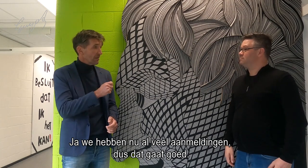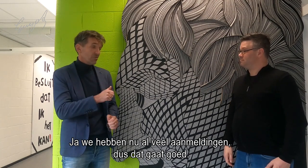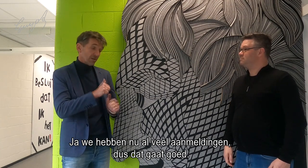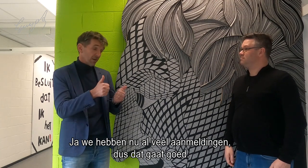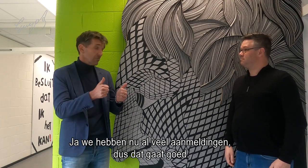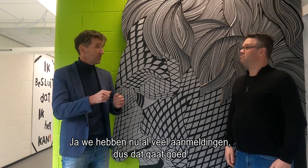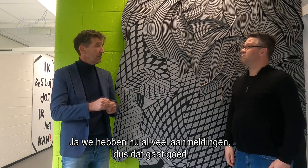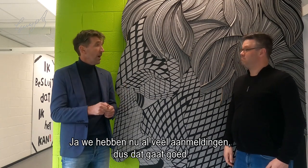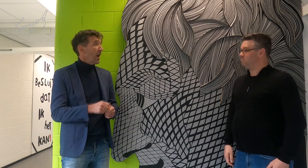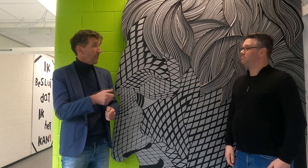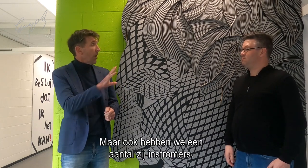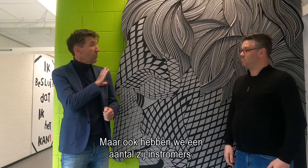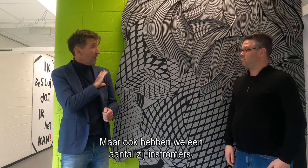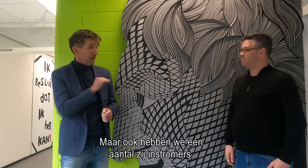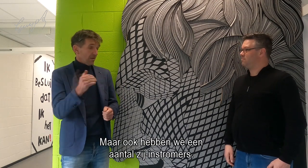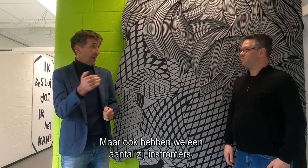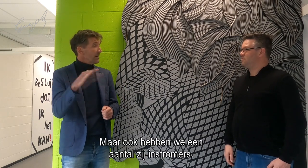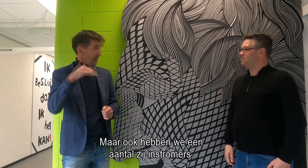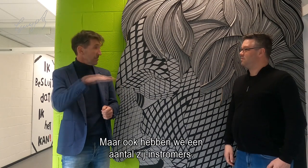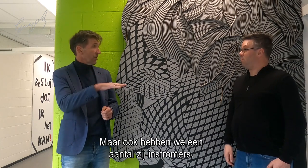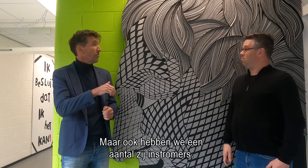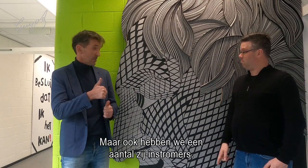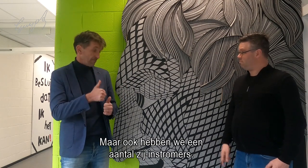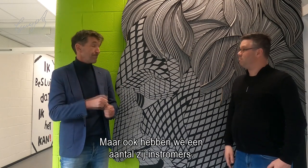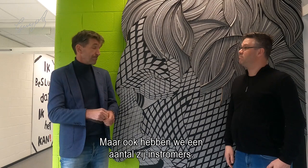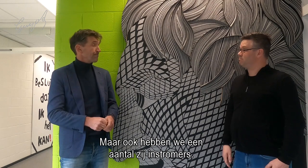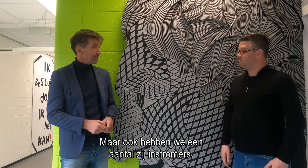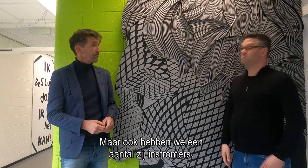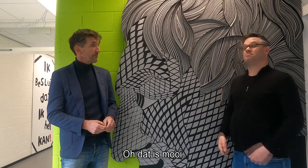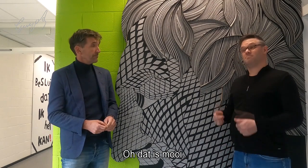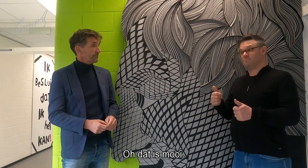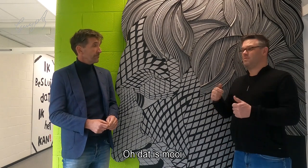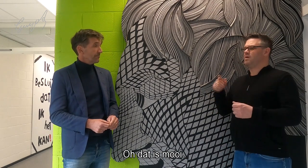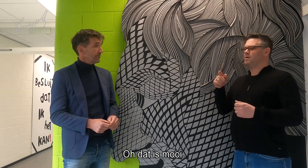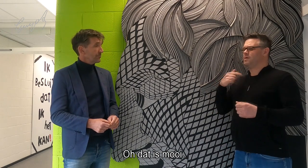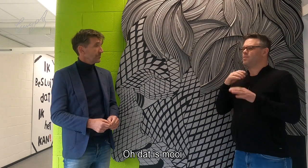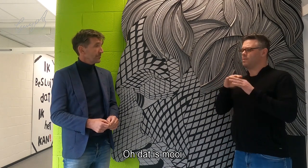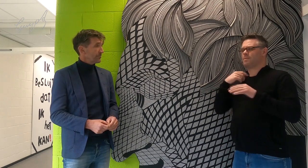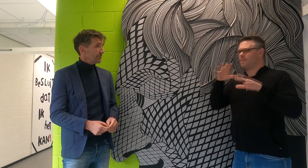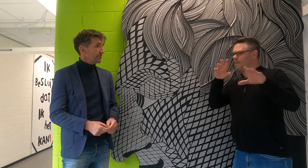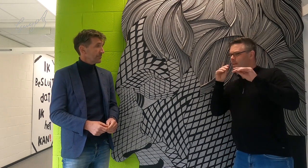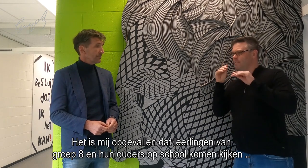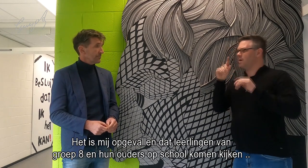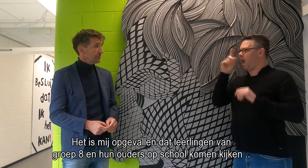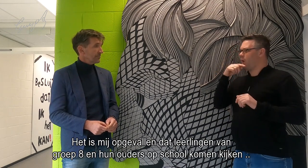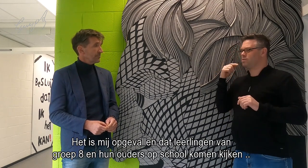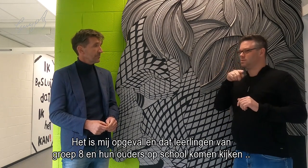dat gaat goed. Maar ook hebben we een aantal zij-instromers. Oh, dat is mooi. Het is mij opgevallen